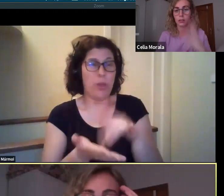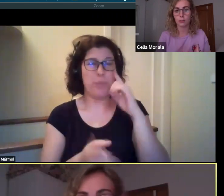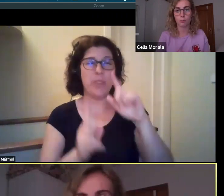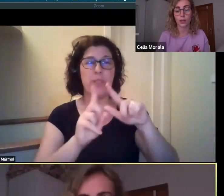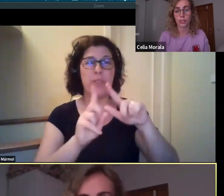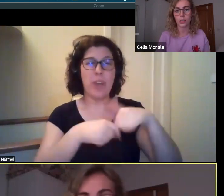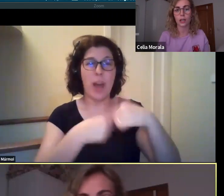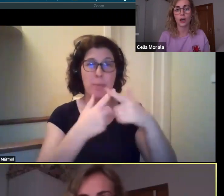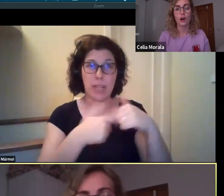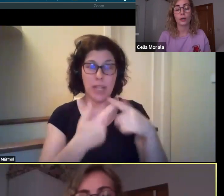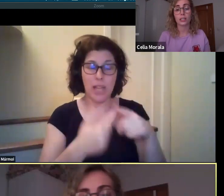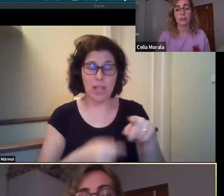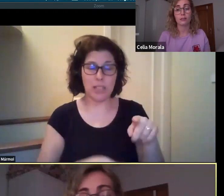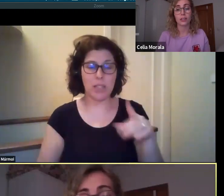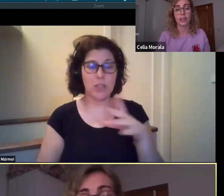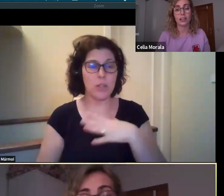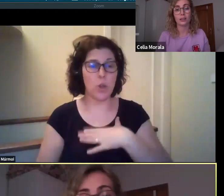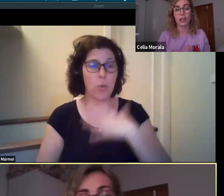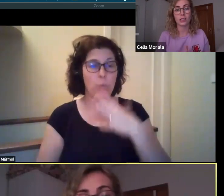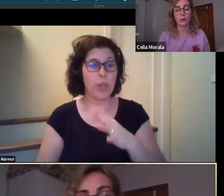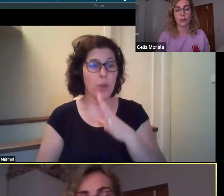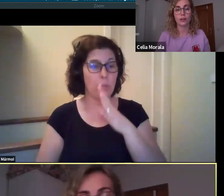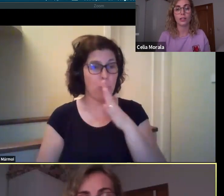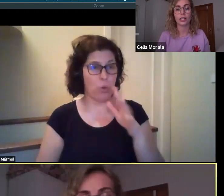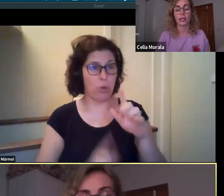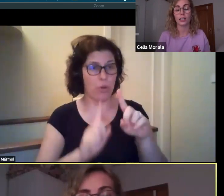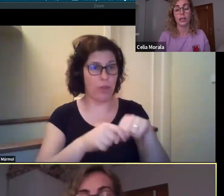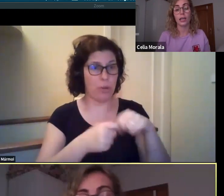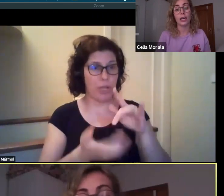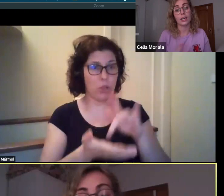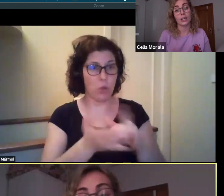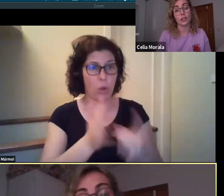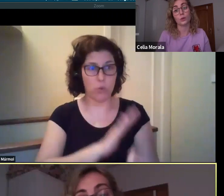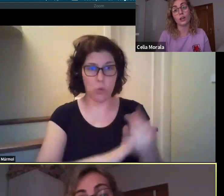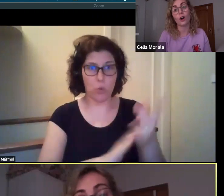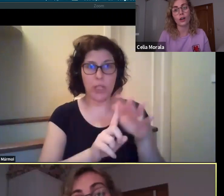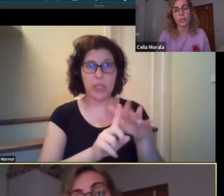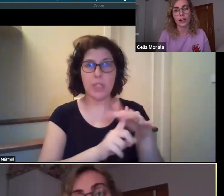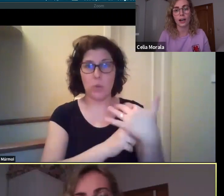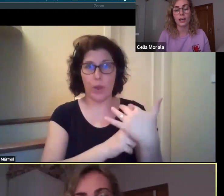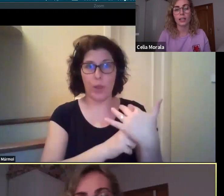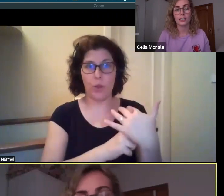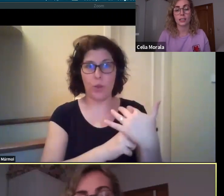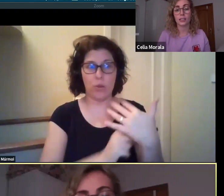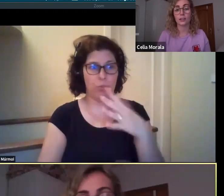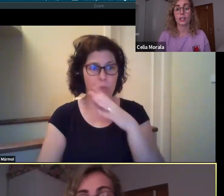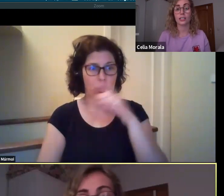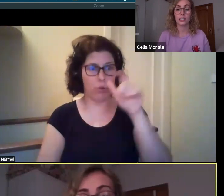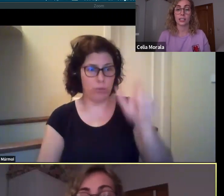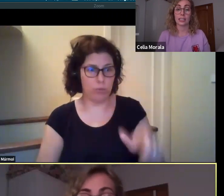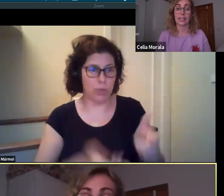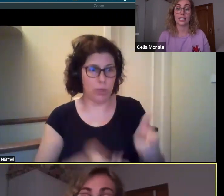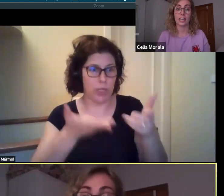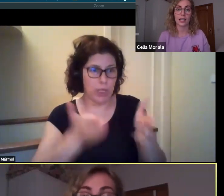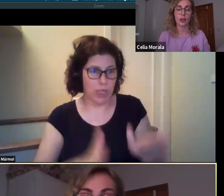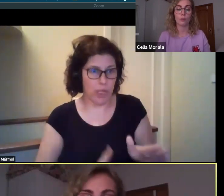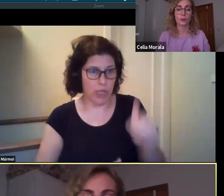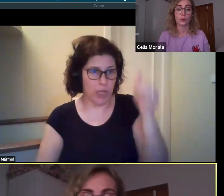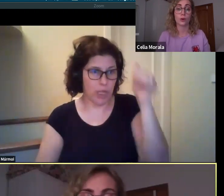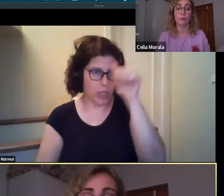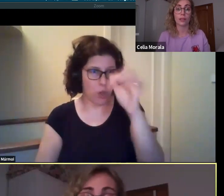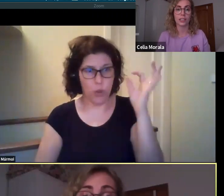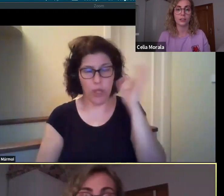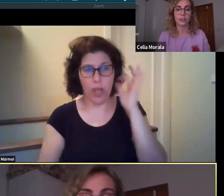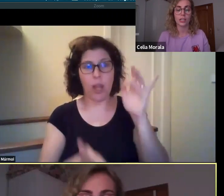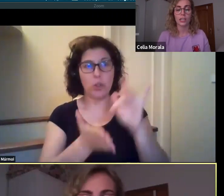bien puede ser porque se enfrentan ante una situación en la que su hijo o hija está siendo rechazado por